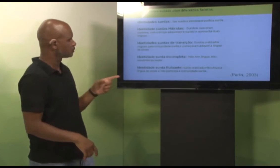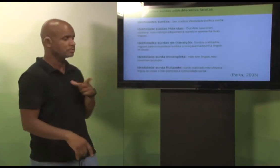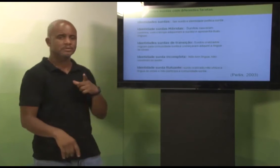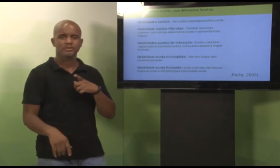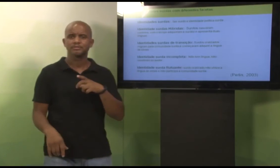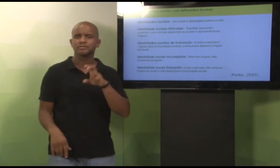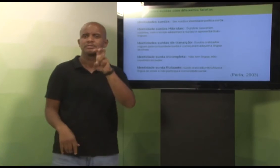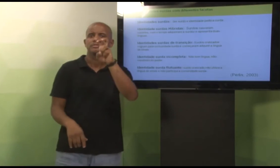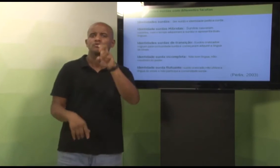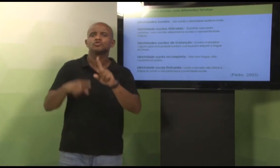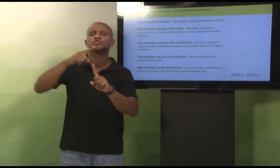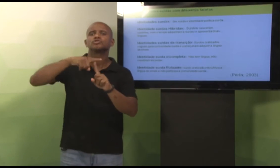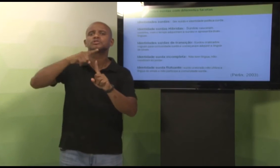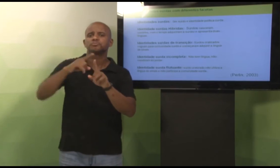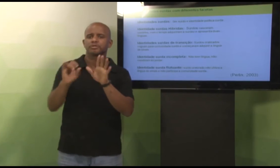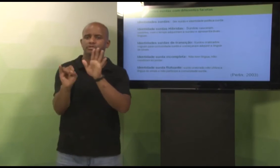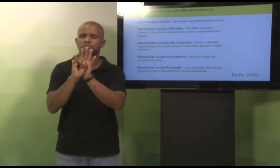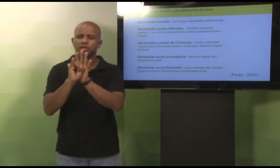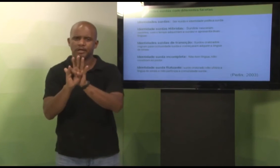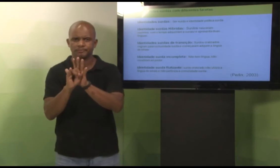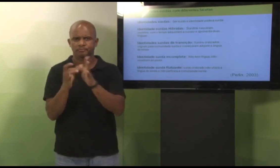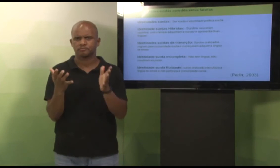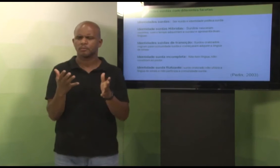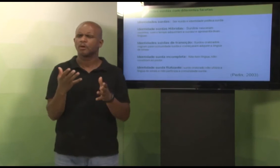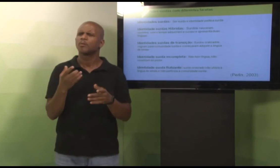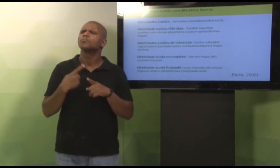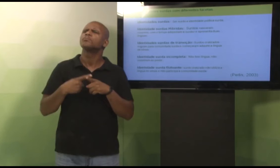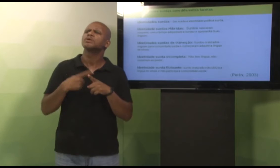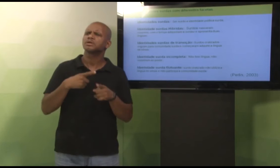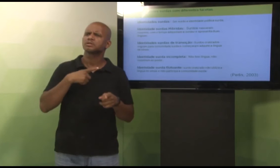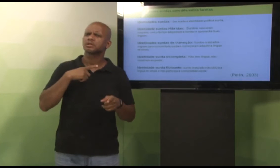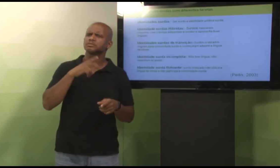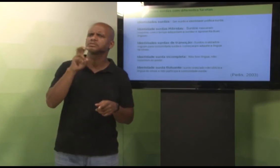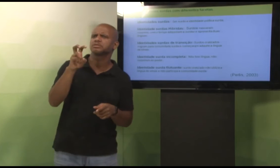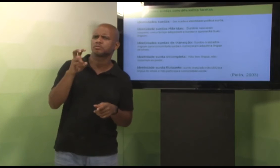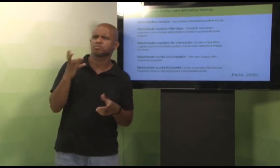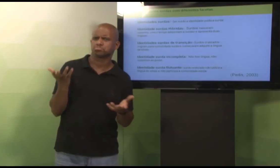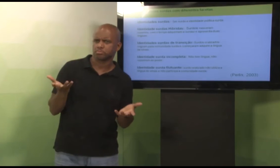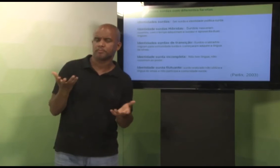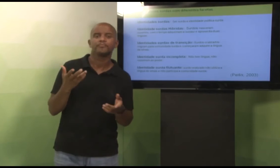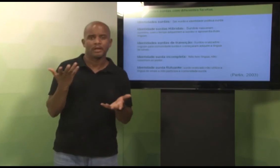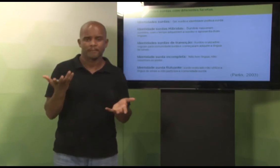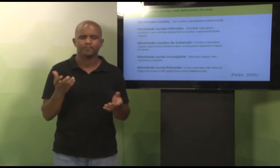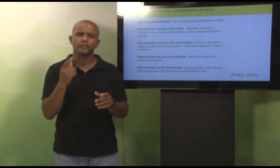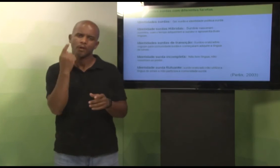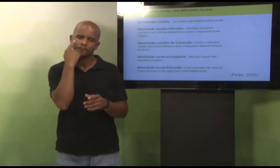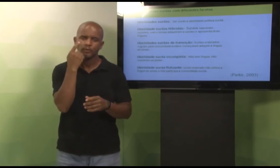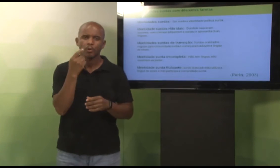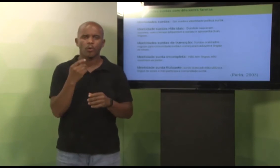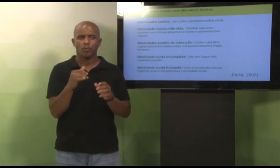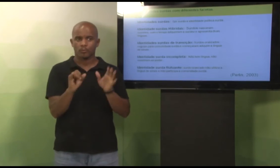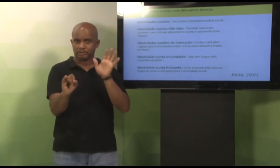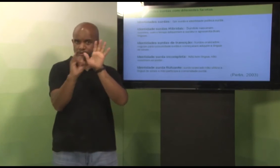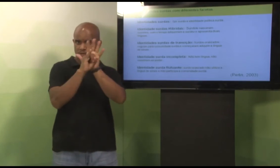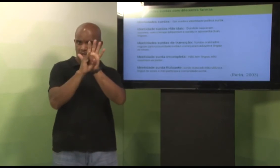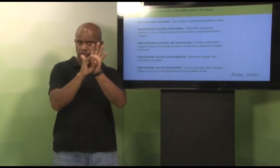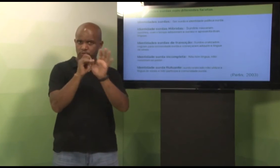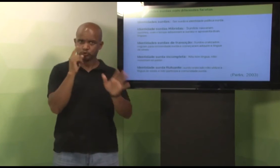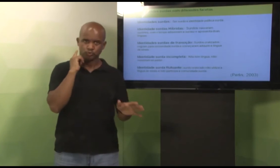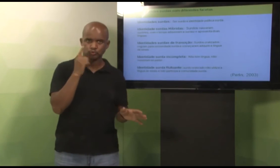assim 5 tipos de identidades surdas. E por que 5? Vejamos.